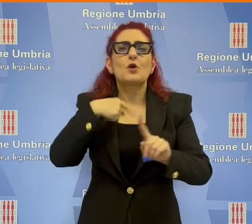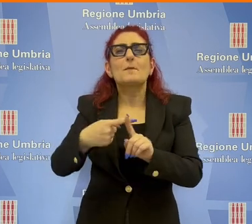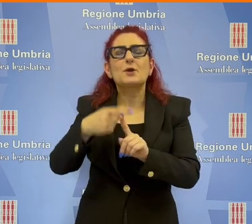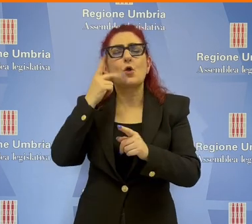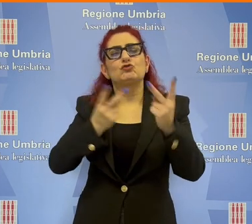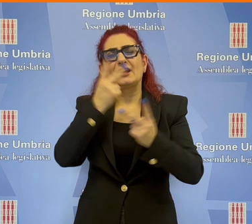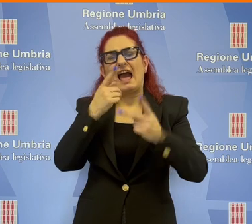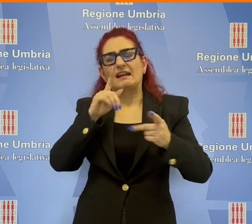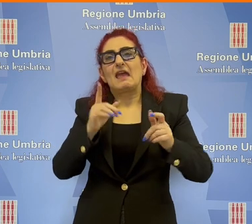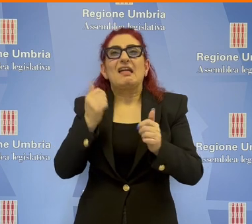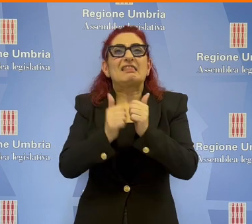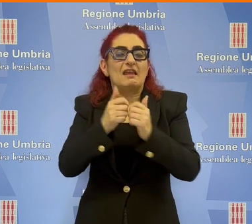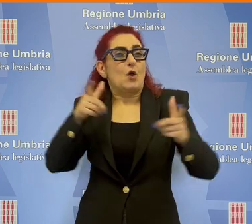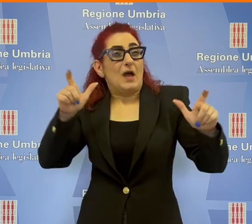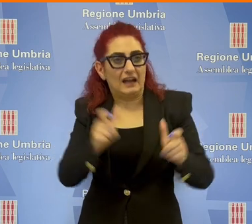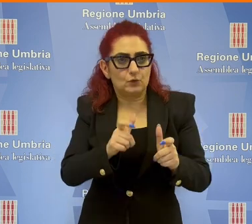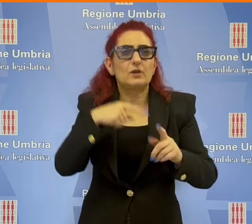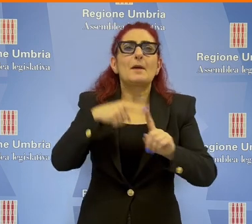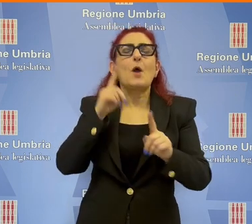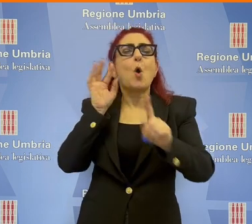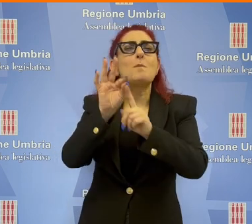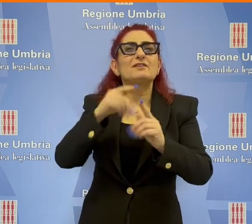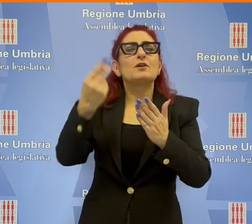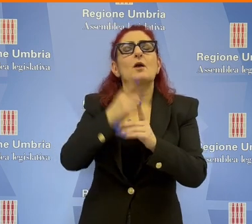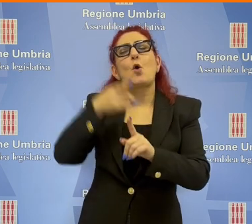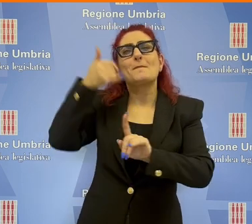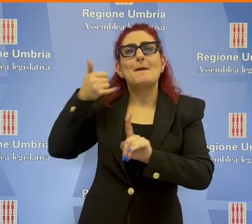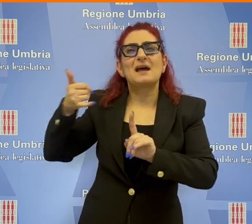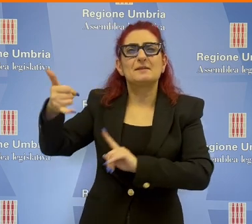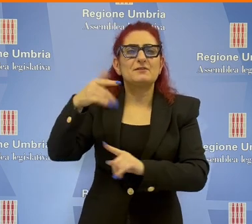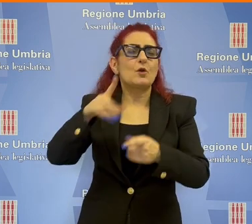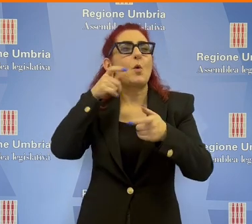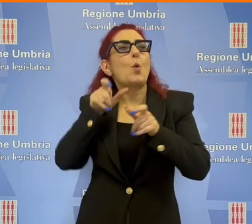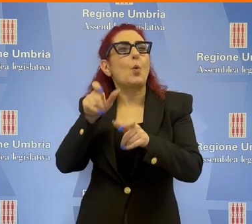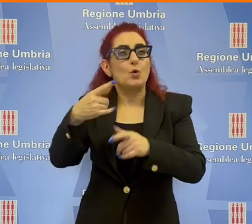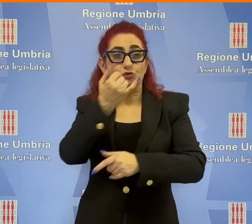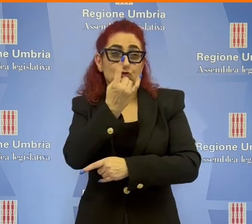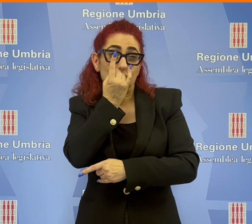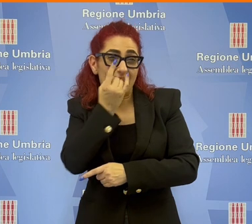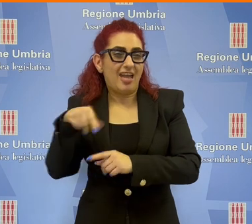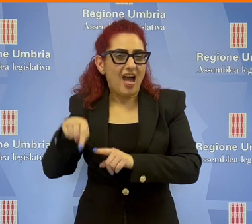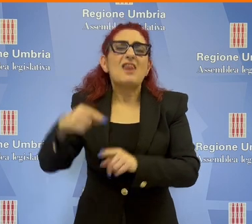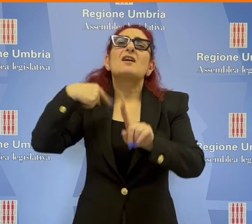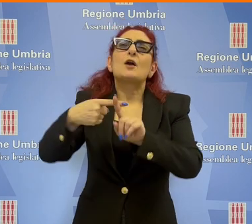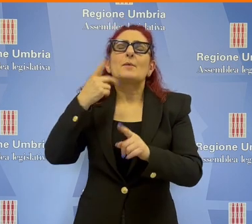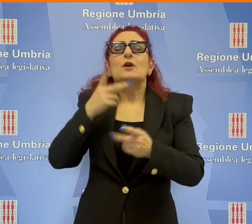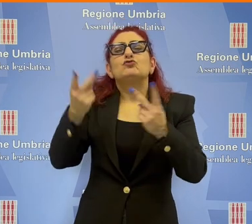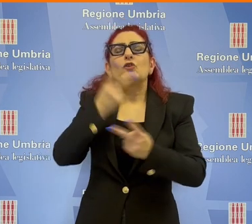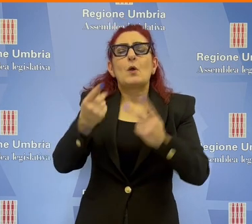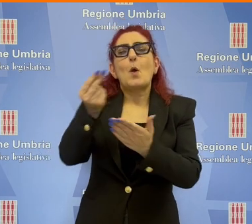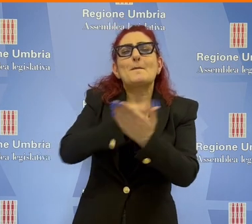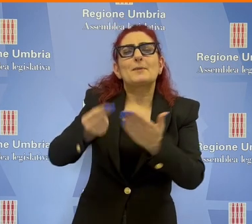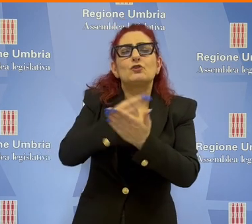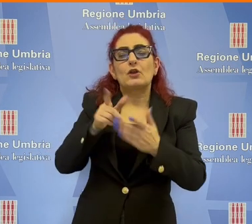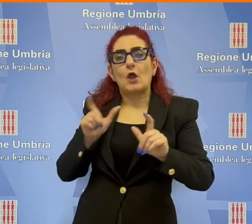Verificare il raggiungimento degli obiettivi programmati di abbattimento dei capi della specie cinghiale e l'adozione dei piani di contenimento tesi a